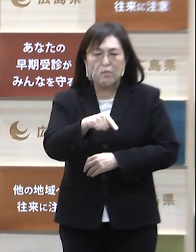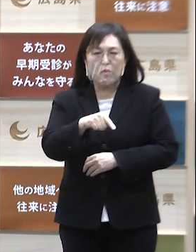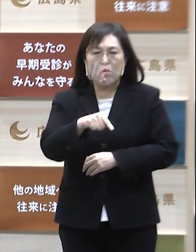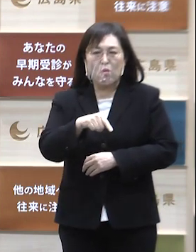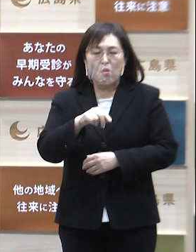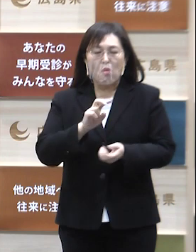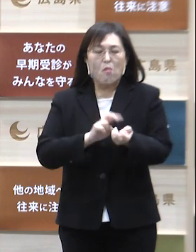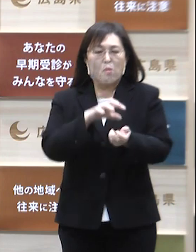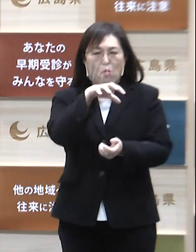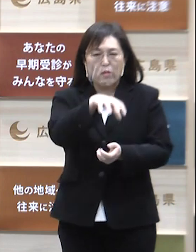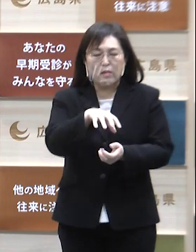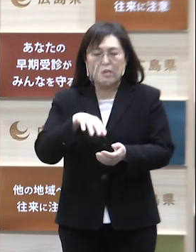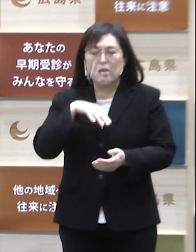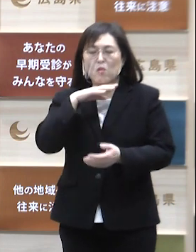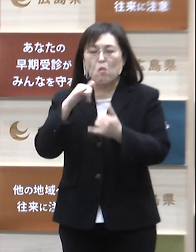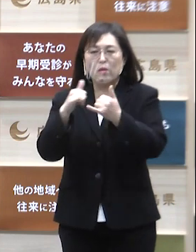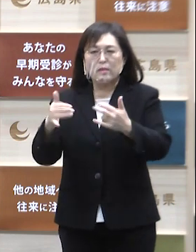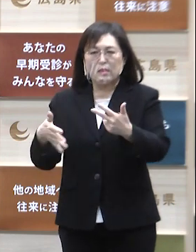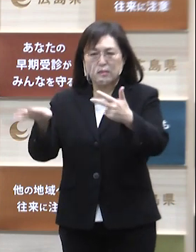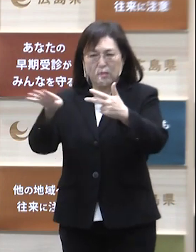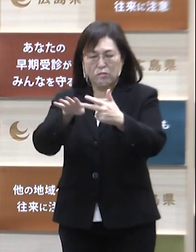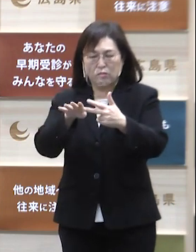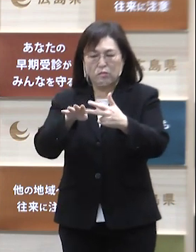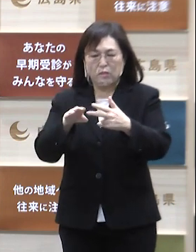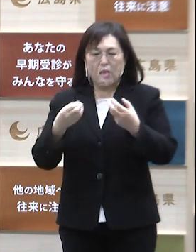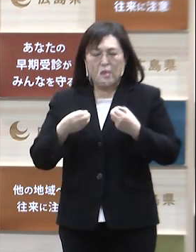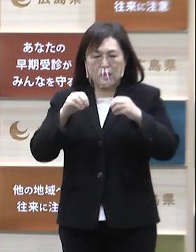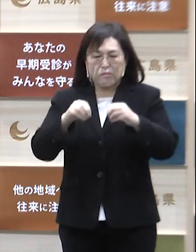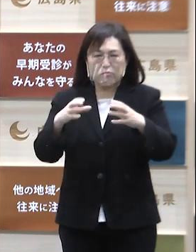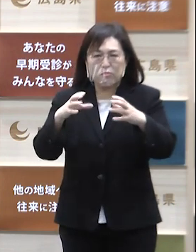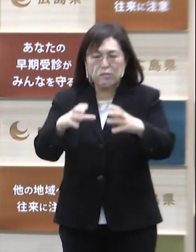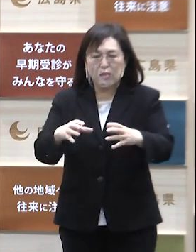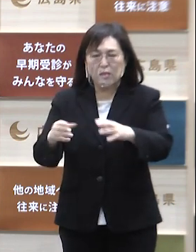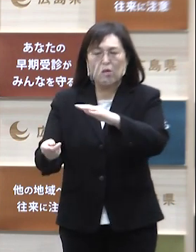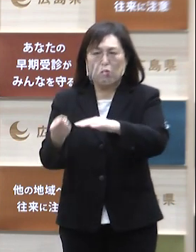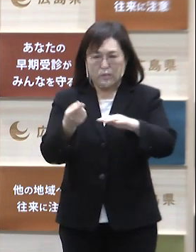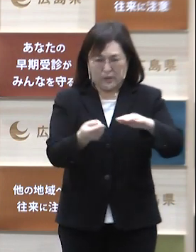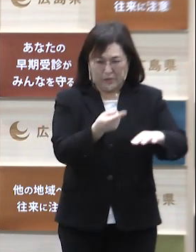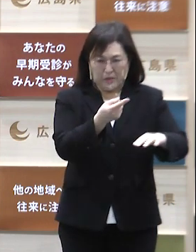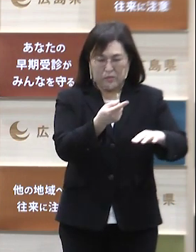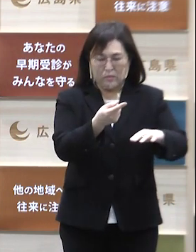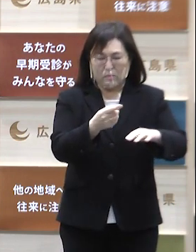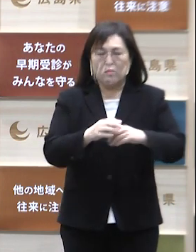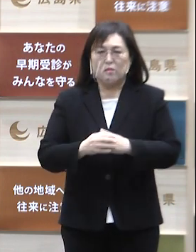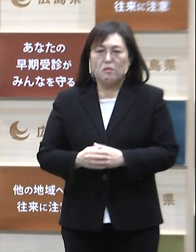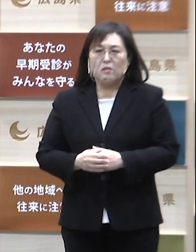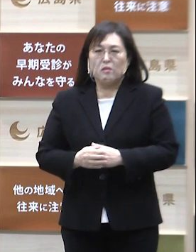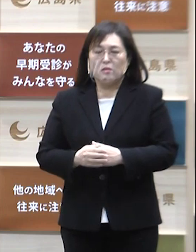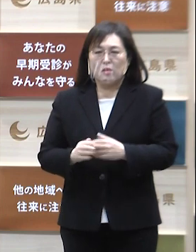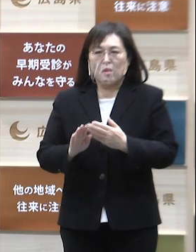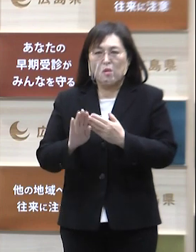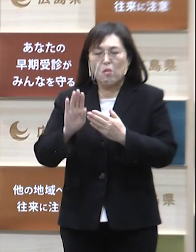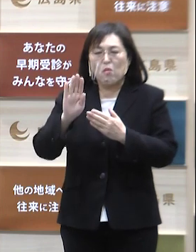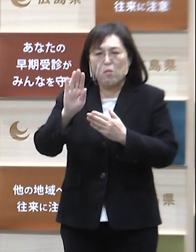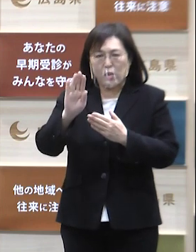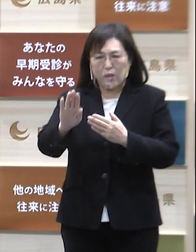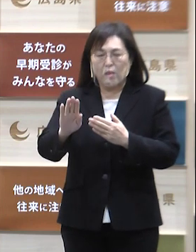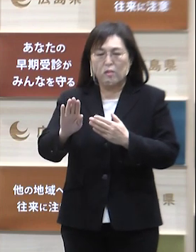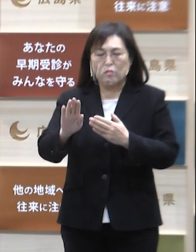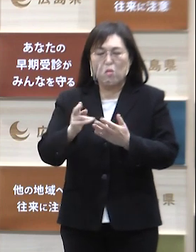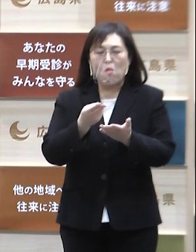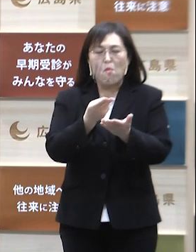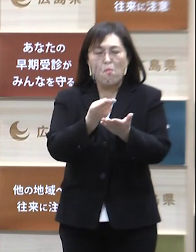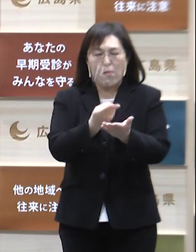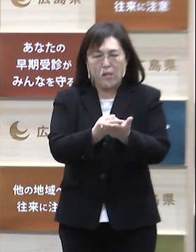。県総合及び県全体での医療提供体制の現状と今後の病床、宿泊療養施設確保の見通しな